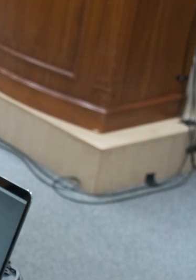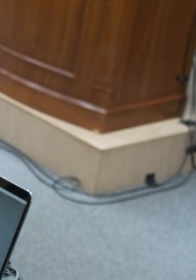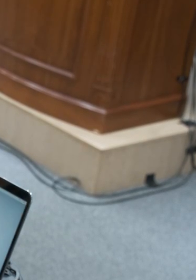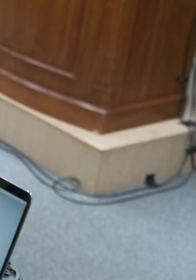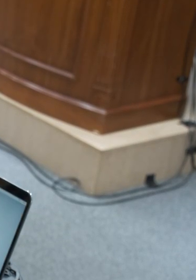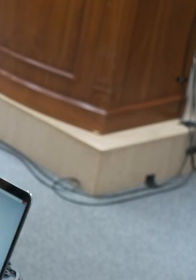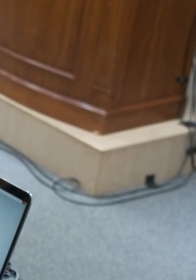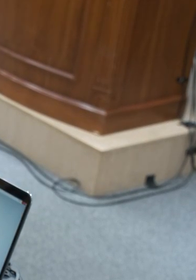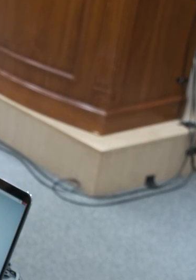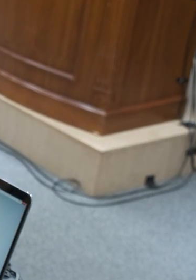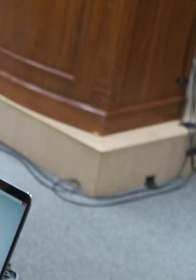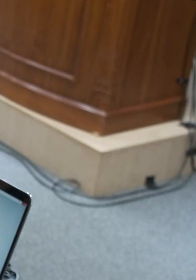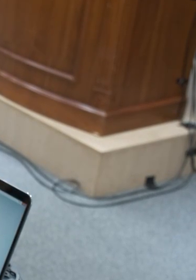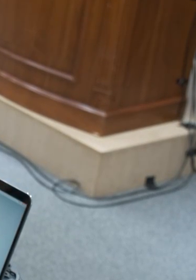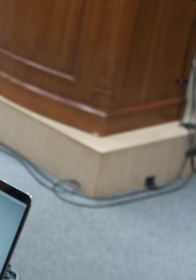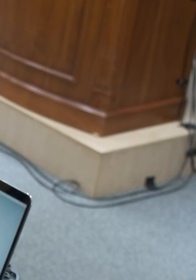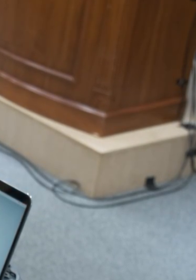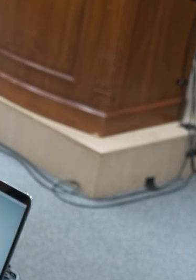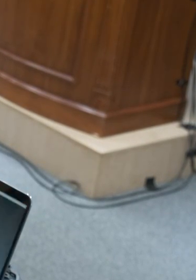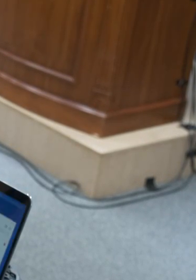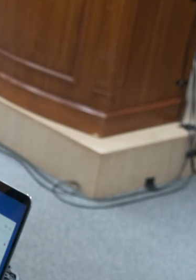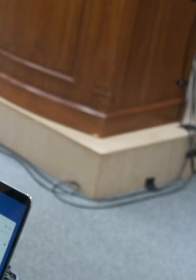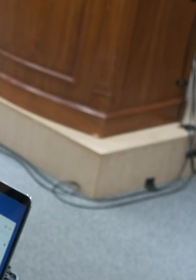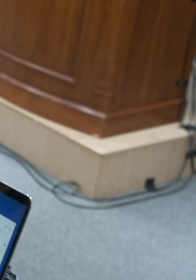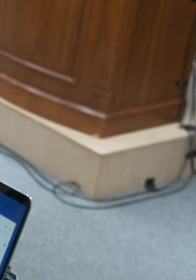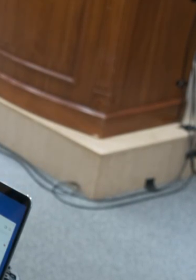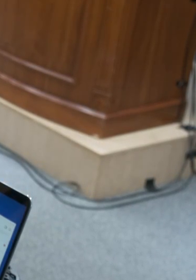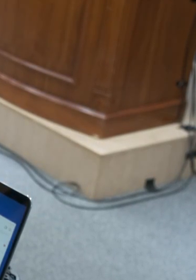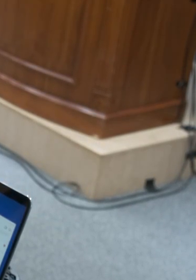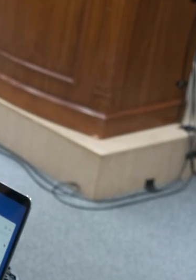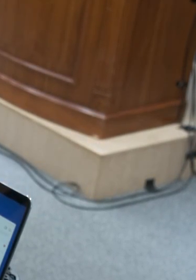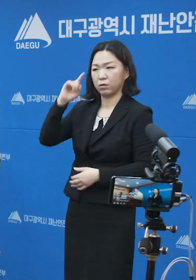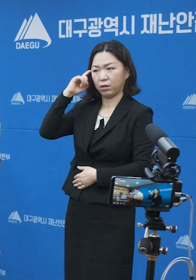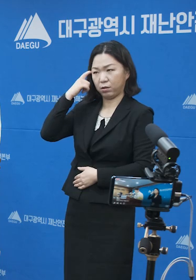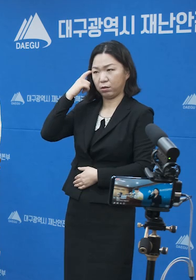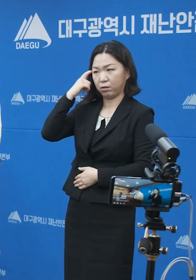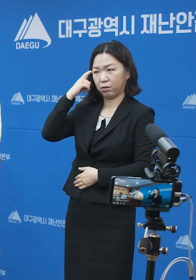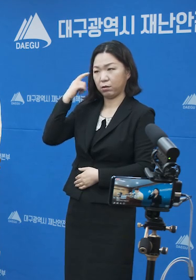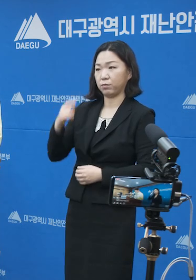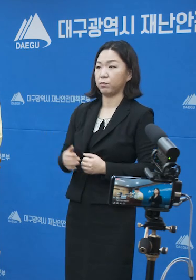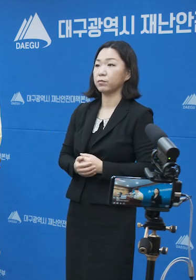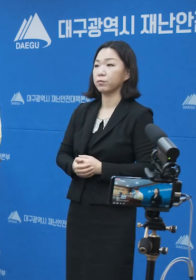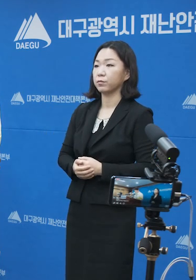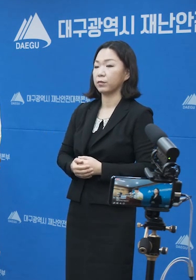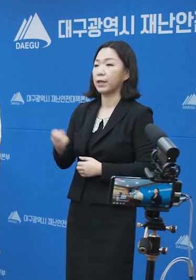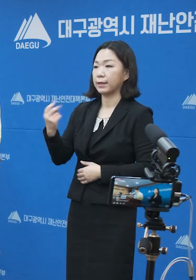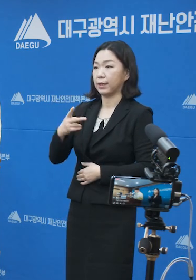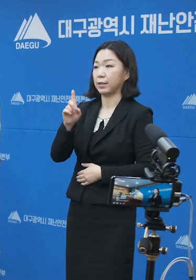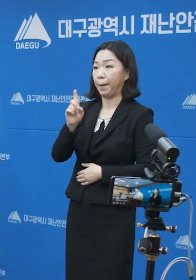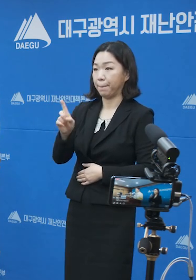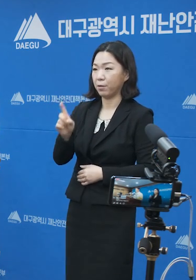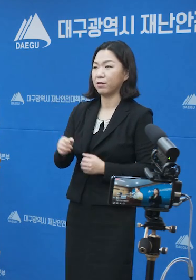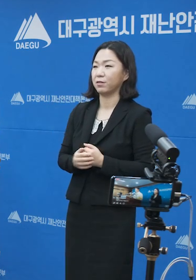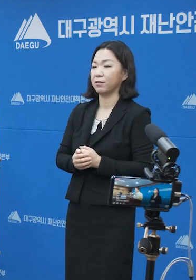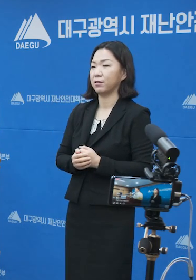관리를 할 생각입니다. 그동안 저희들이 가운데서 제가 다시 한번